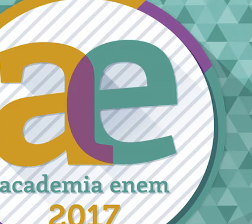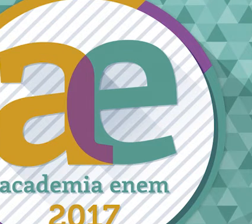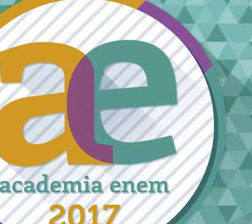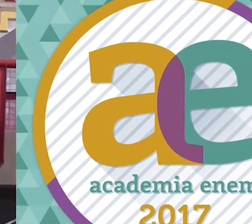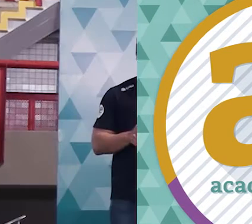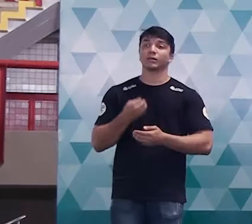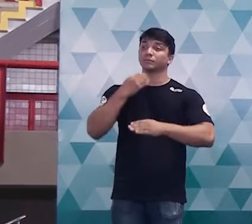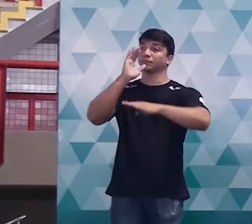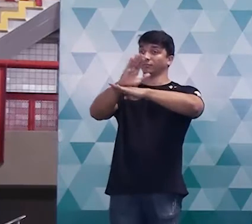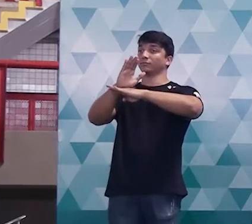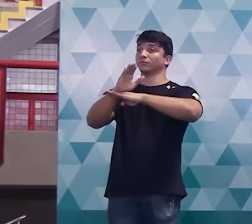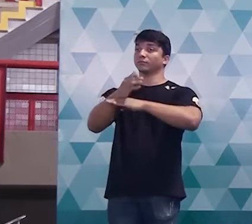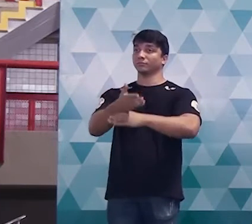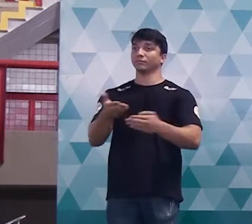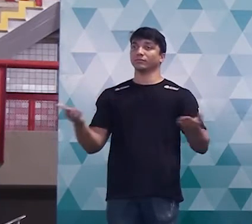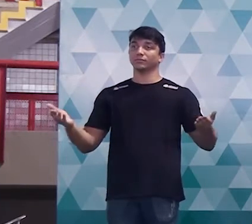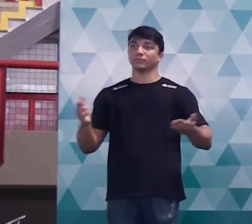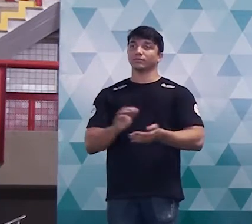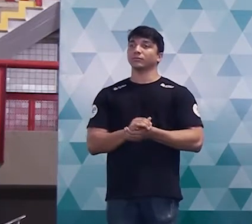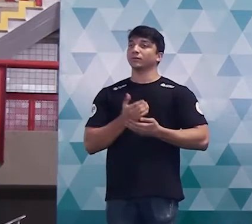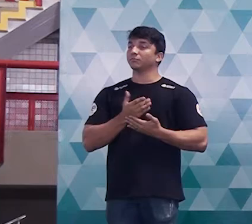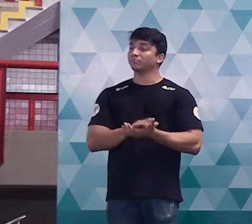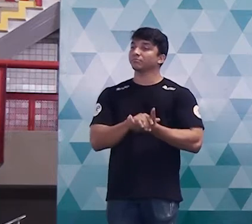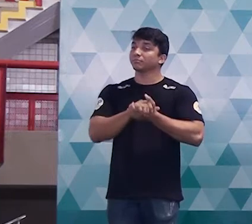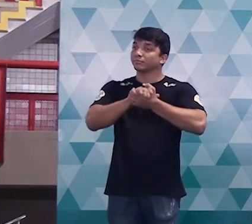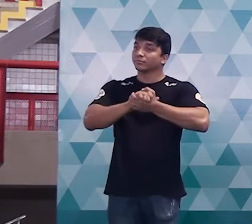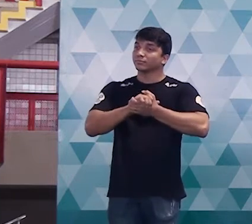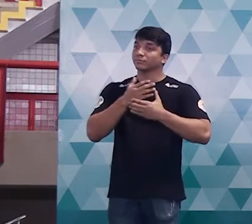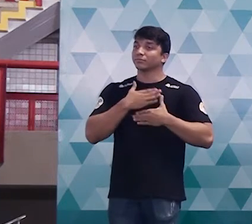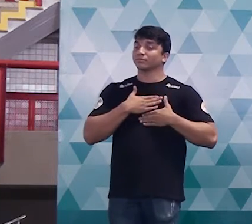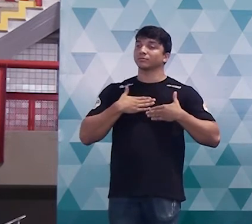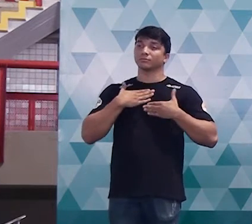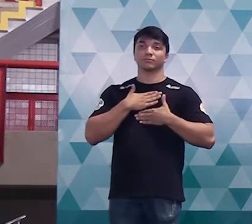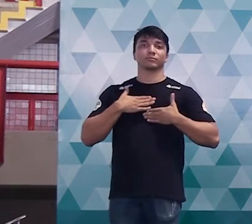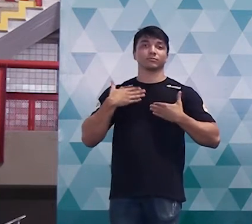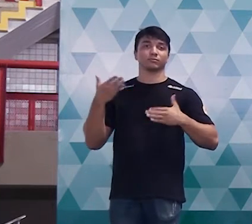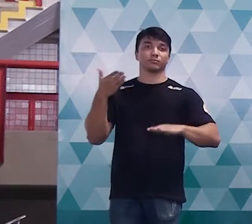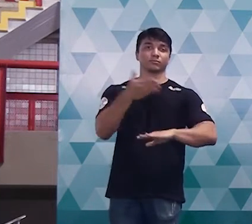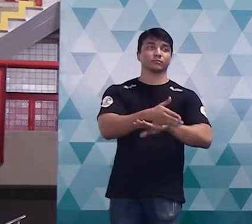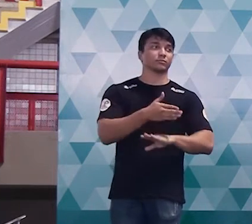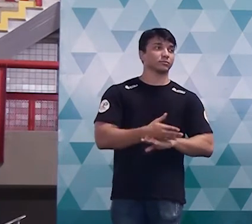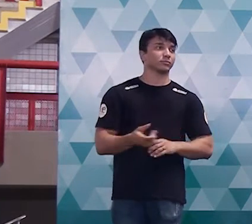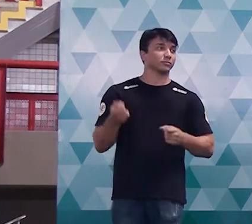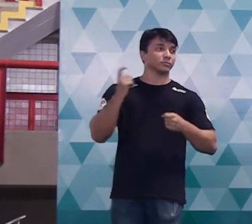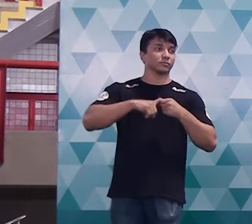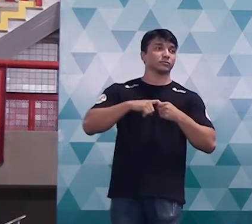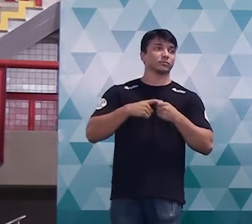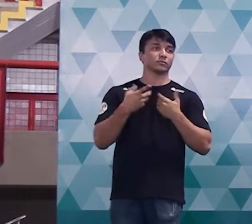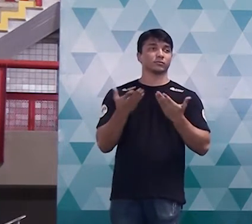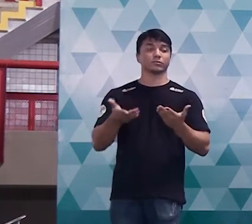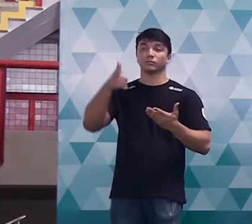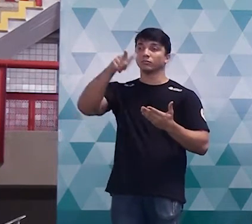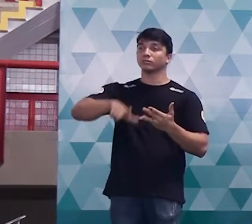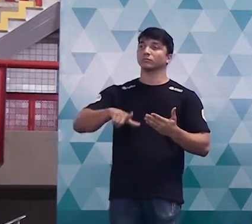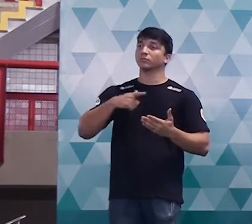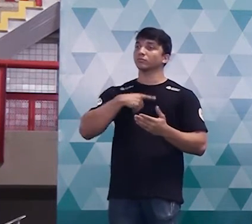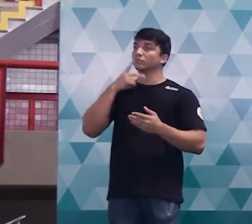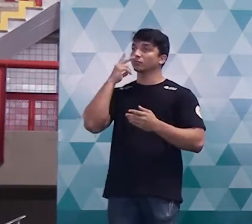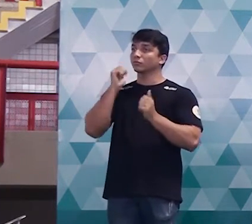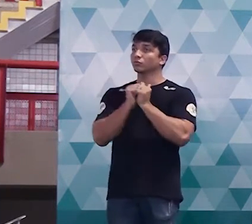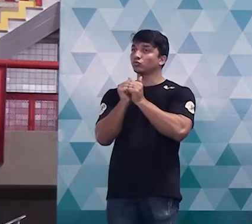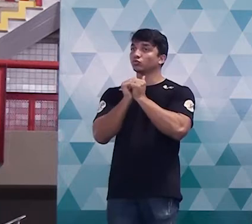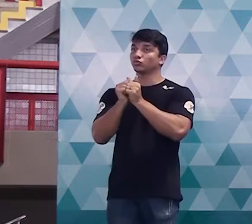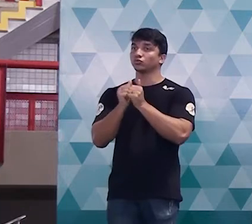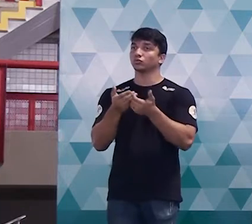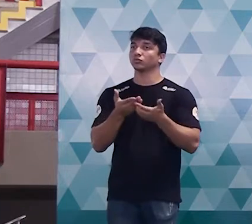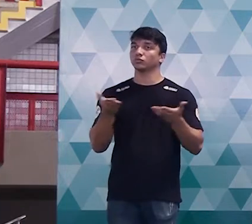Pessoal, boa tarde. Um prazer muito grande estar aqui de volta. A gente começando mais uma vez aí uma caminhada junto